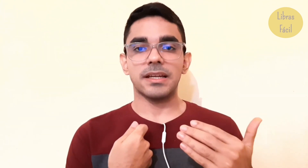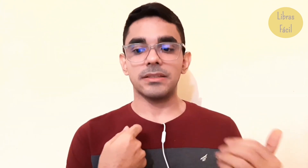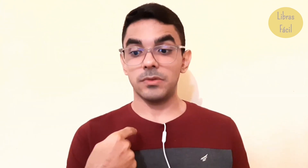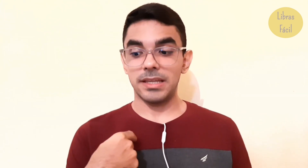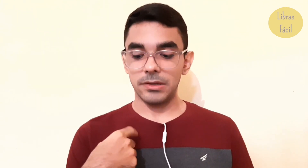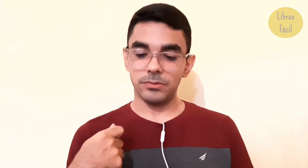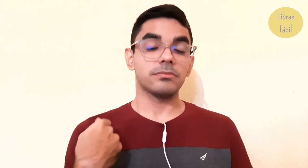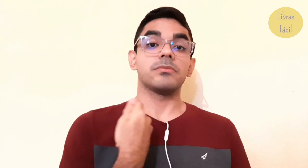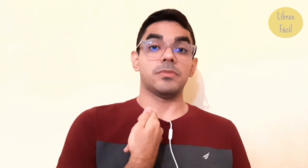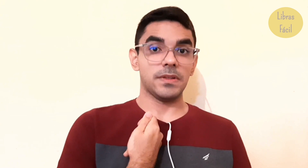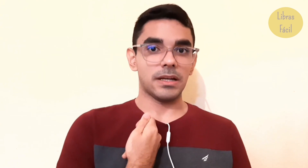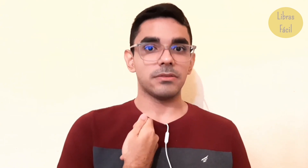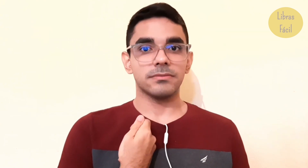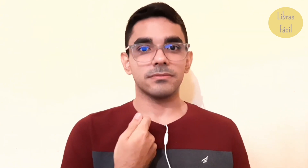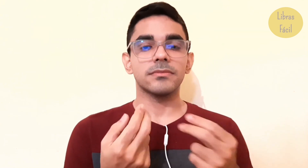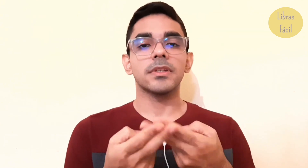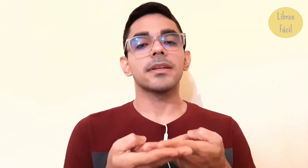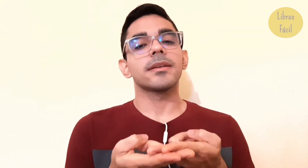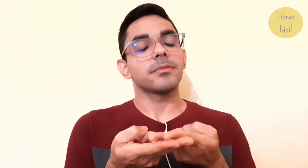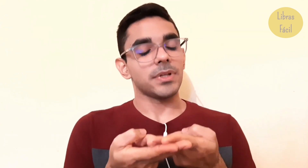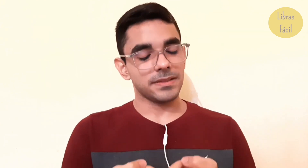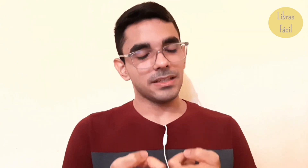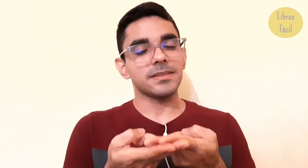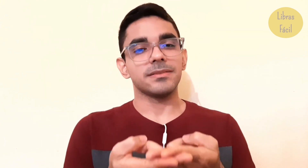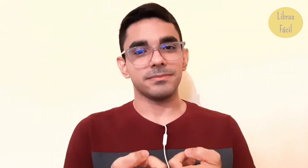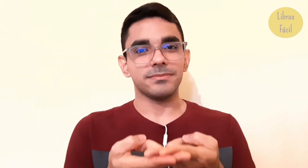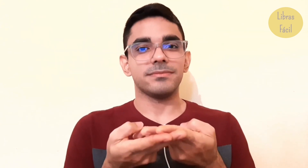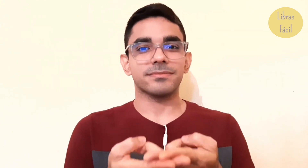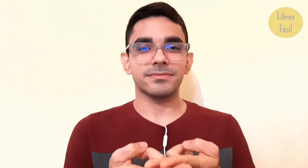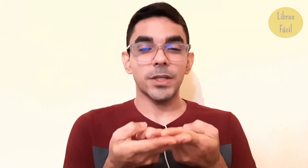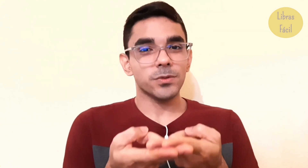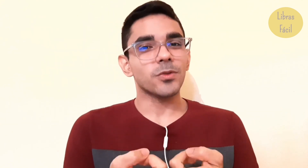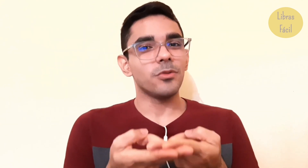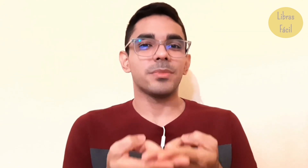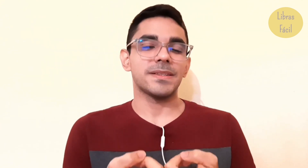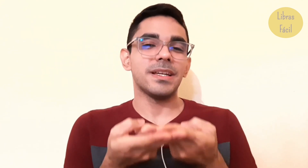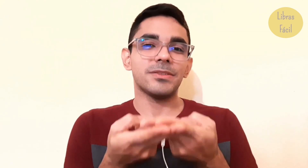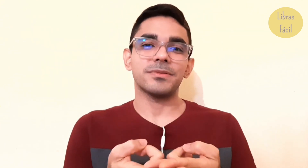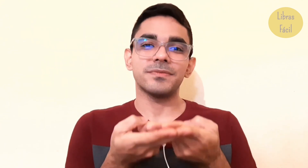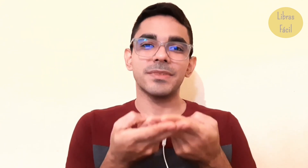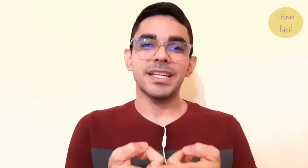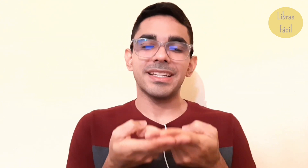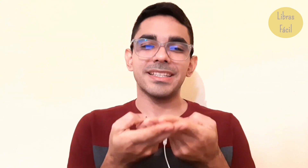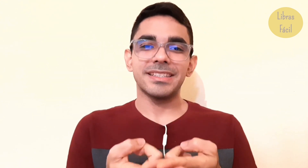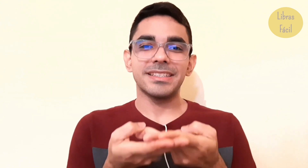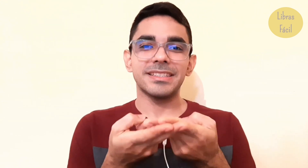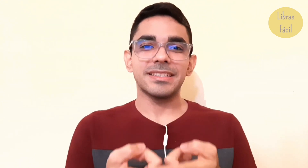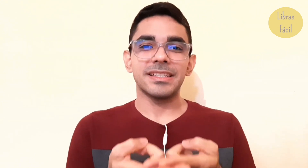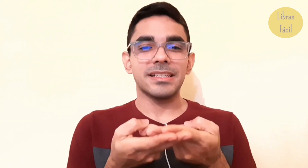caracterizado, eu, sinal, paciência. Eu sou paciente. É uma